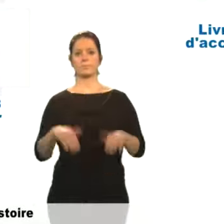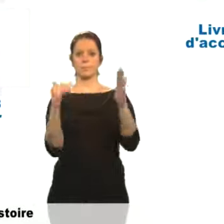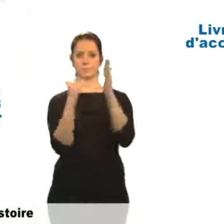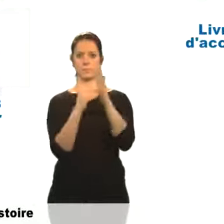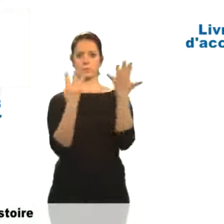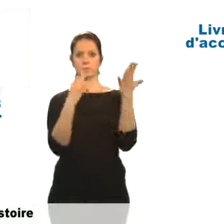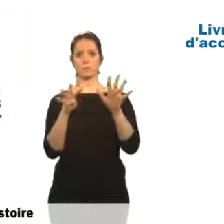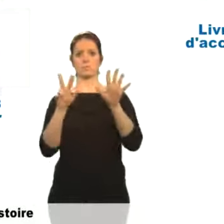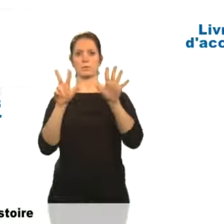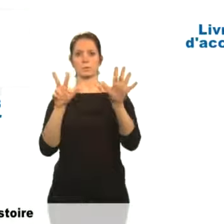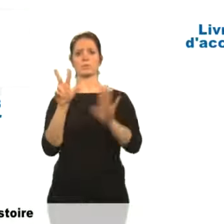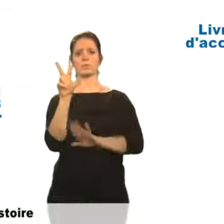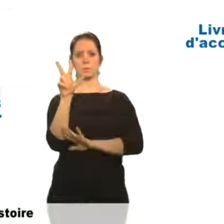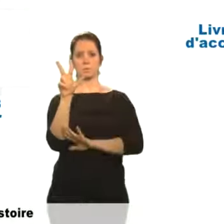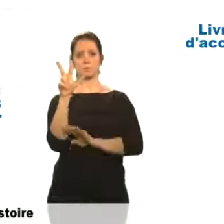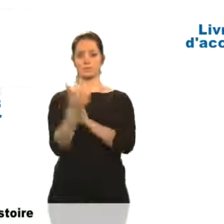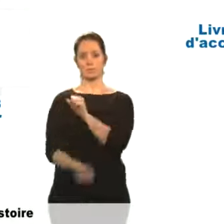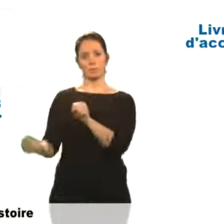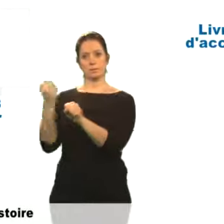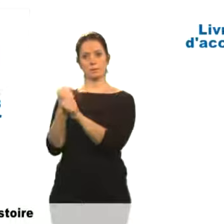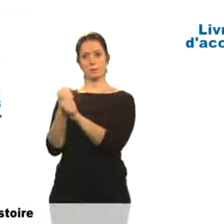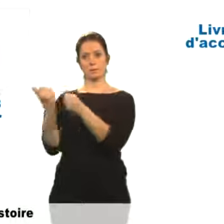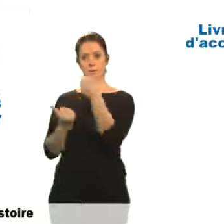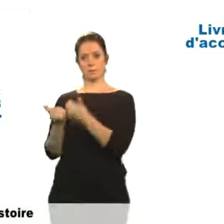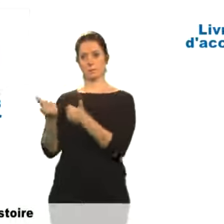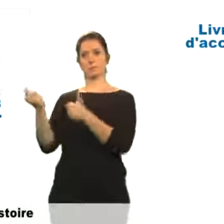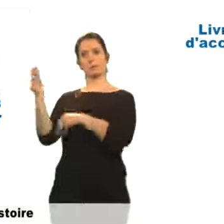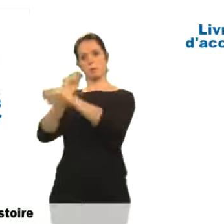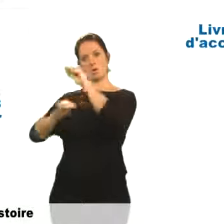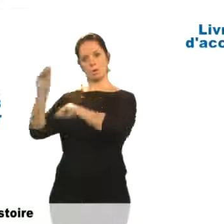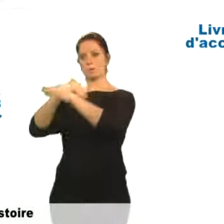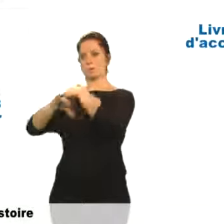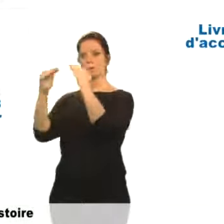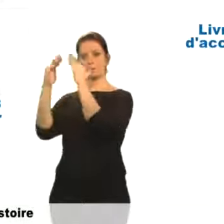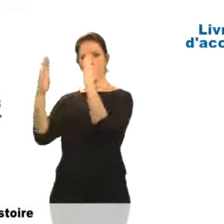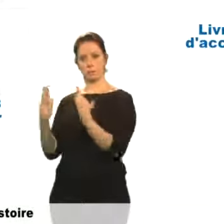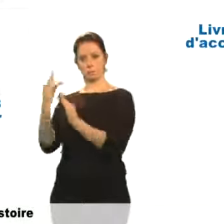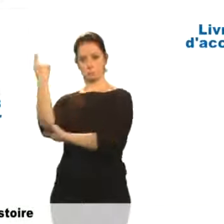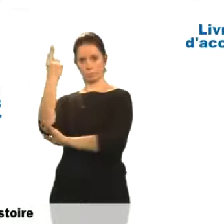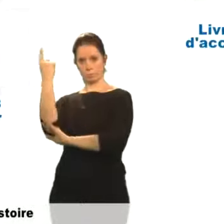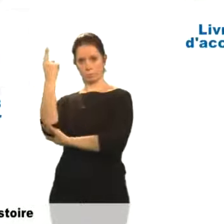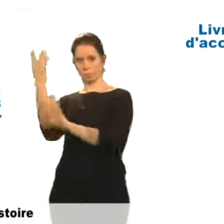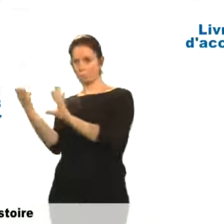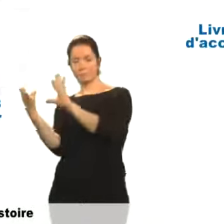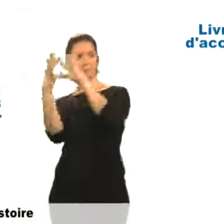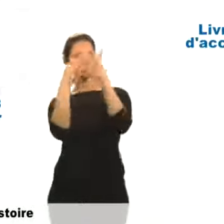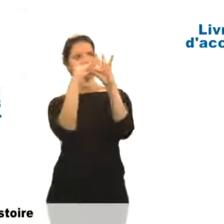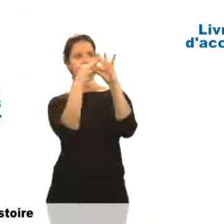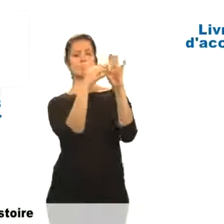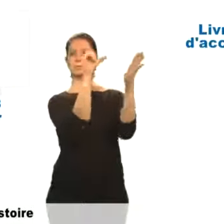1983. Mise en place du service de soins à domicile à Mulhouse en étroite collaboration avec le Centre hospitalier